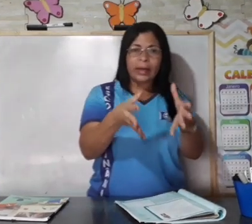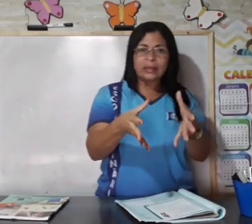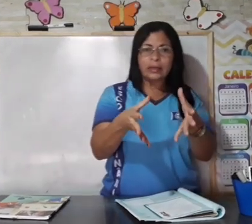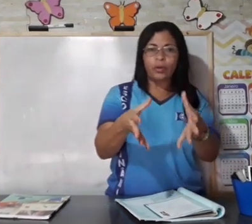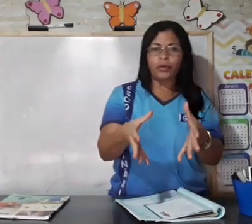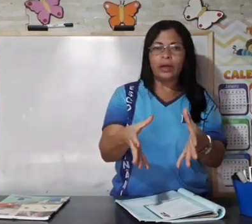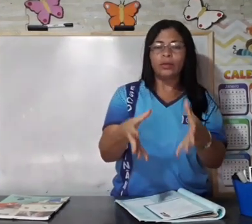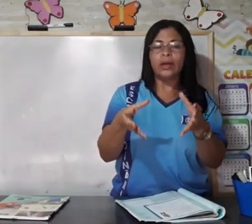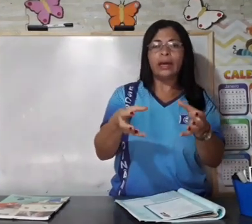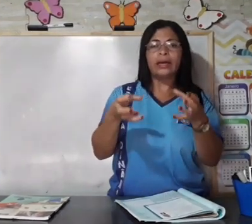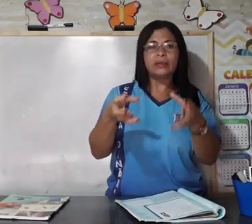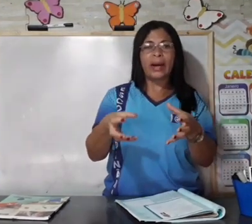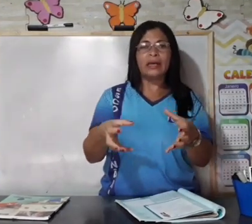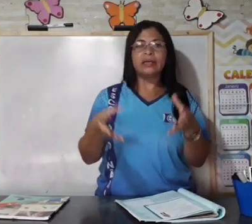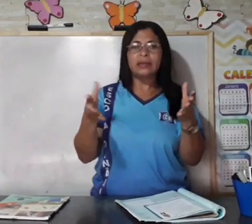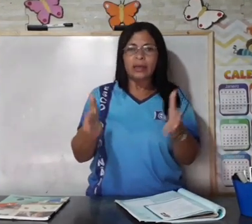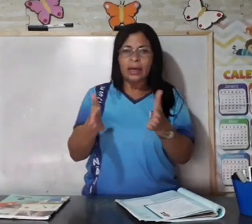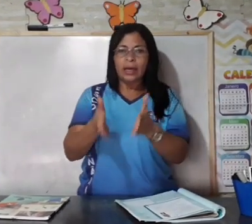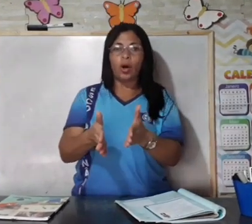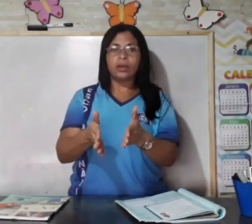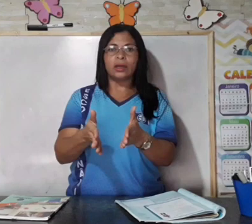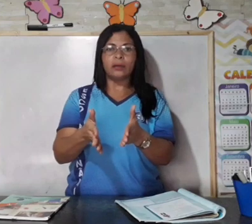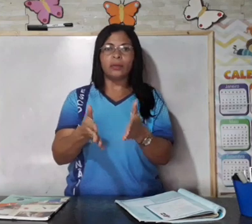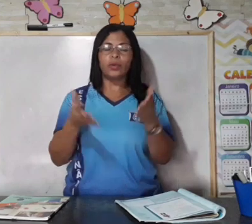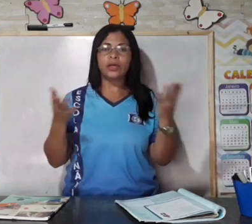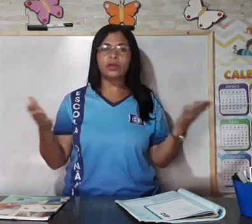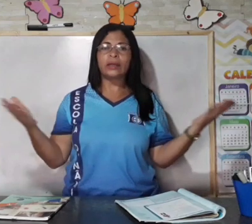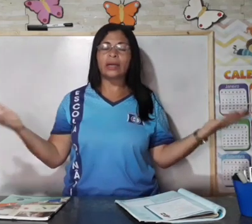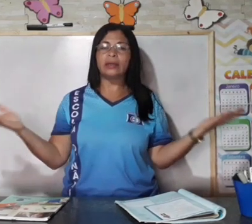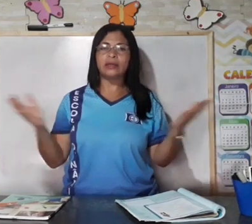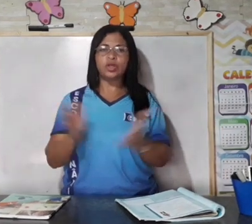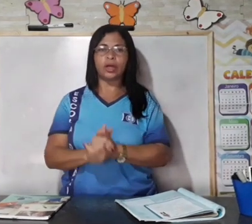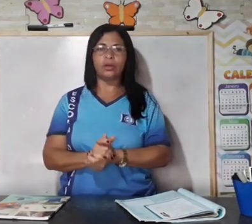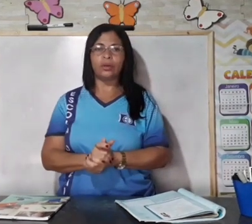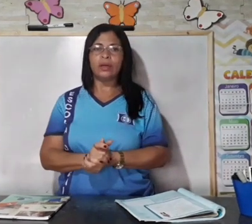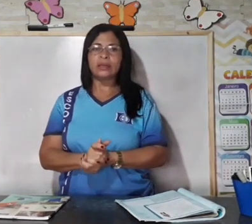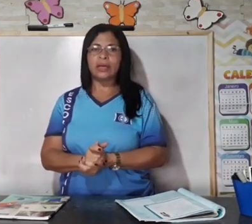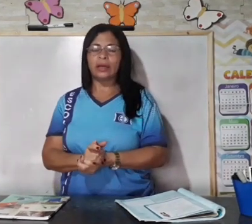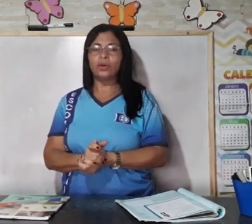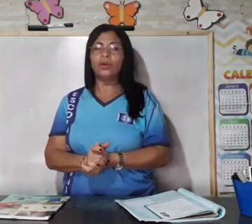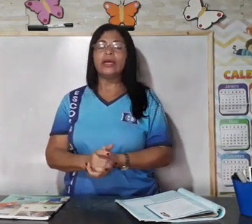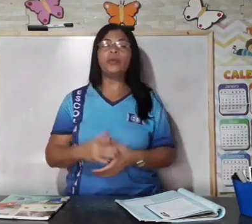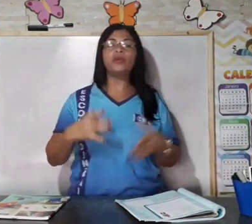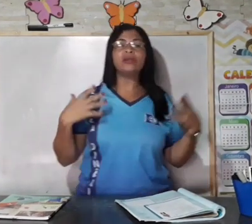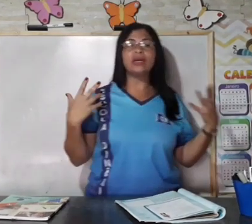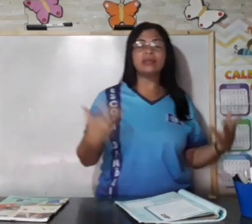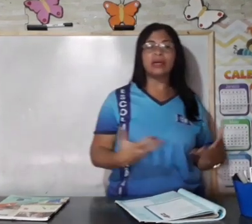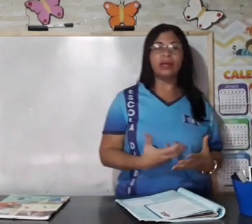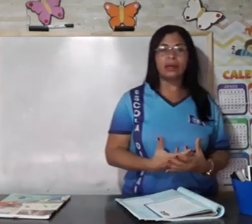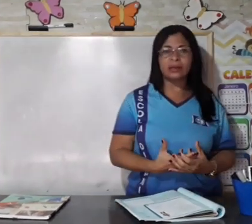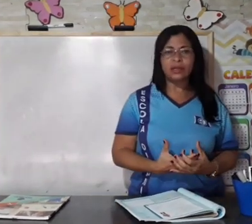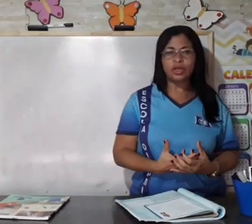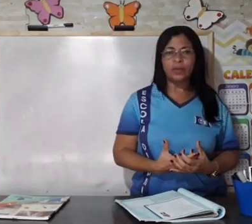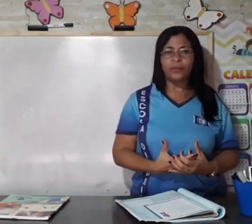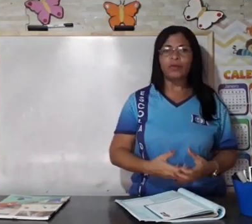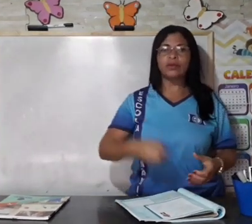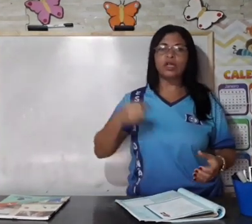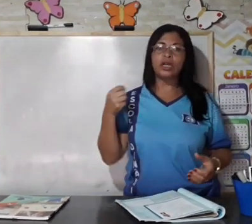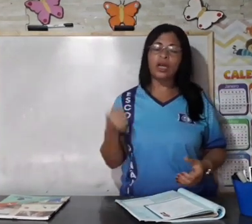esse governo, né, esse país em ordem. Por isso que está desse jeito, certo? E por vocês serem crianças, vocês têm que